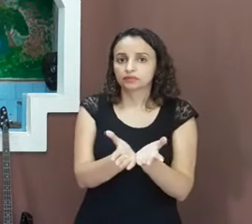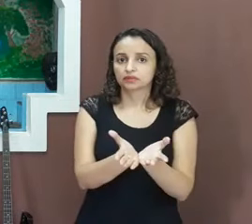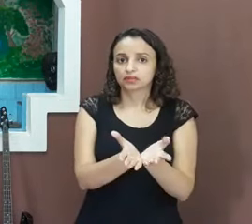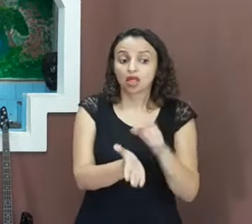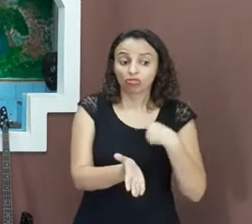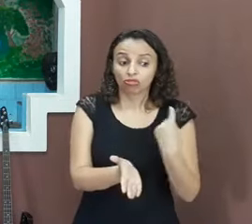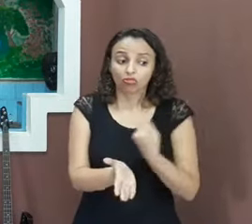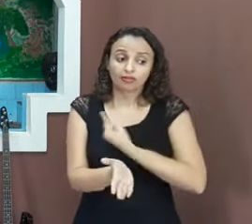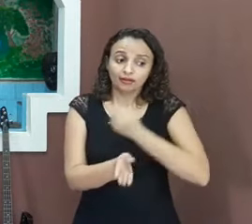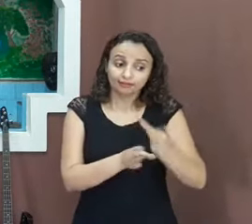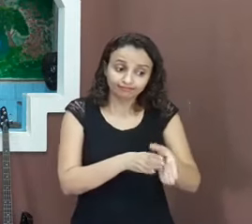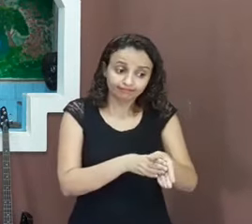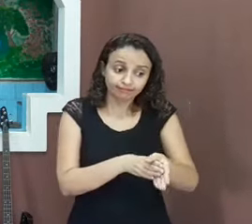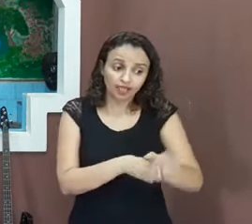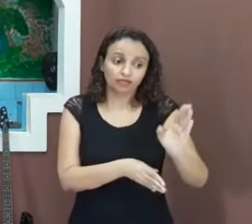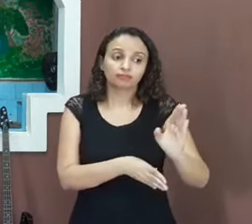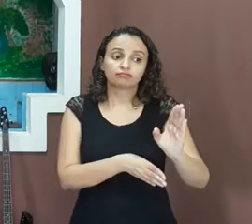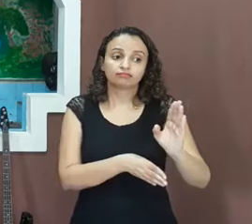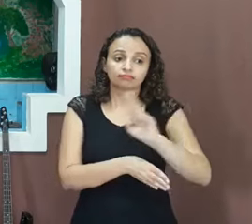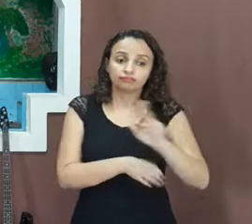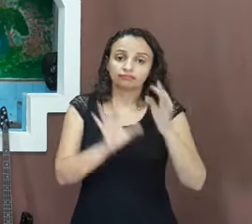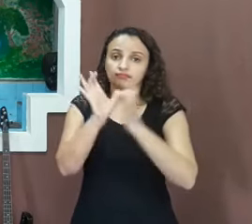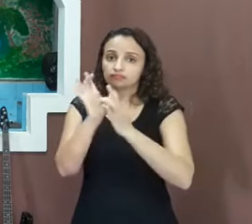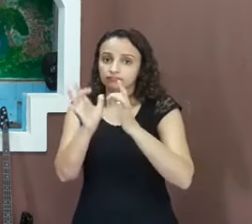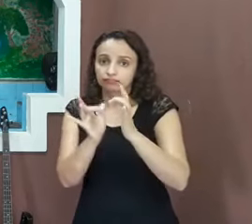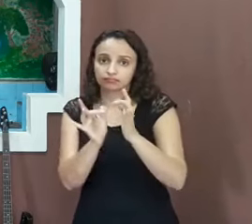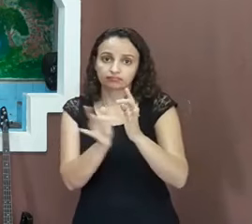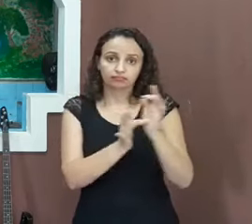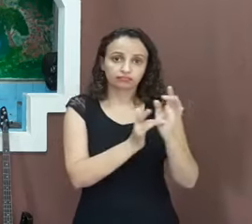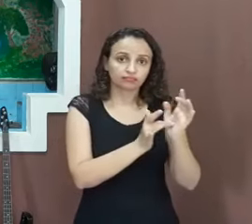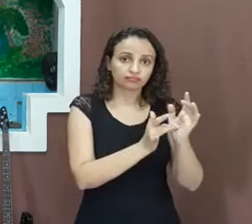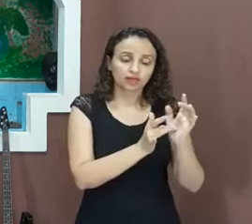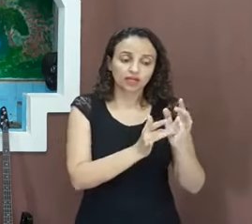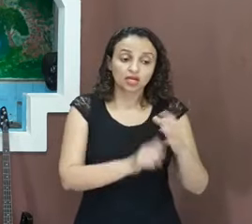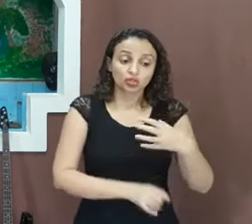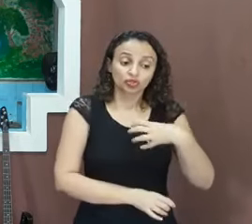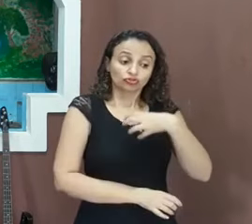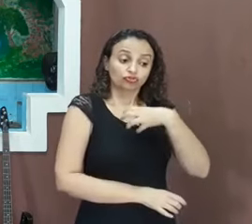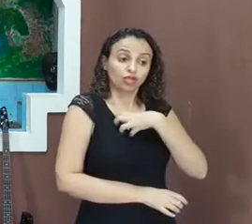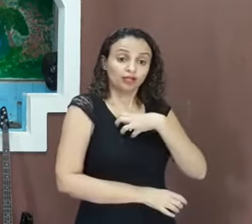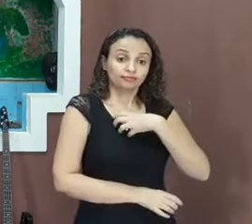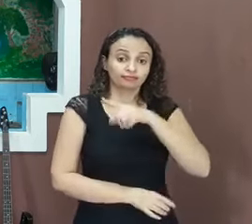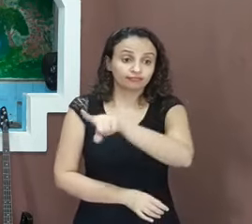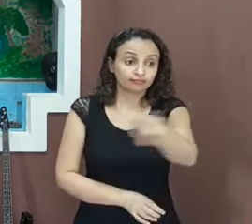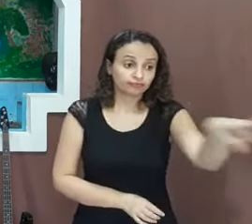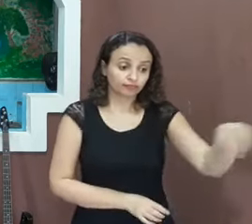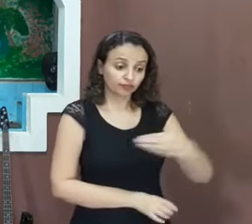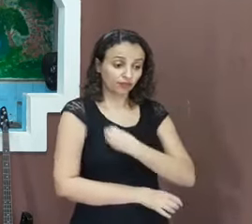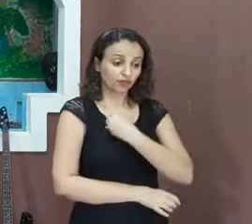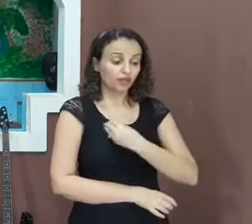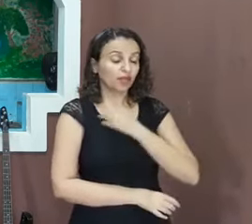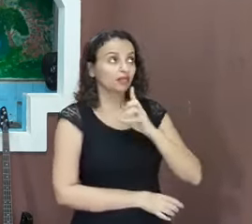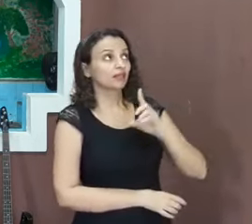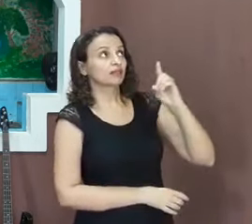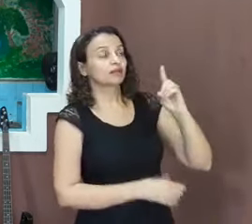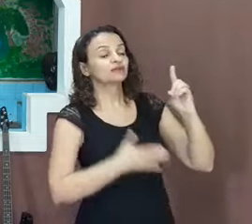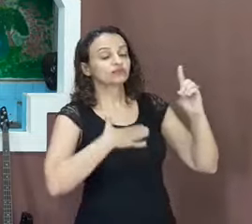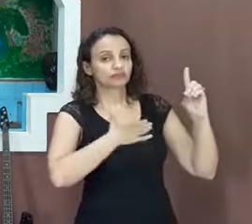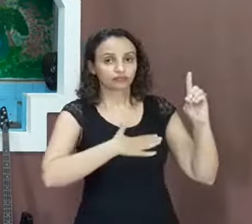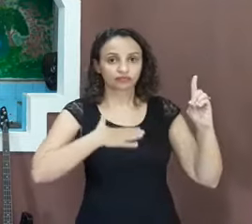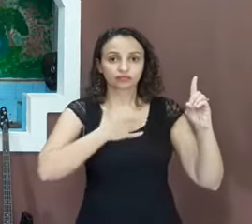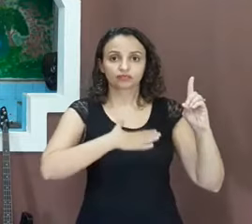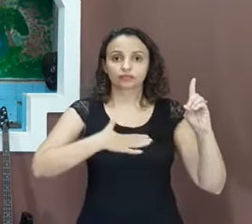e exortamos o Senhor Jesus, que como de nós recebestes, quanto à maneira por que deveis viver a agradar a Deus, ou seja,